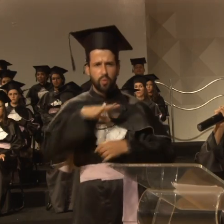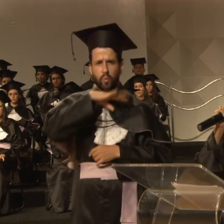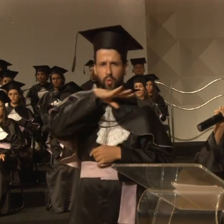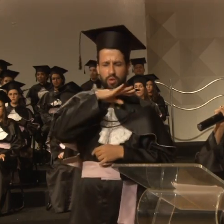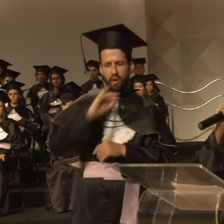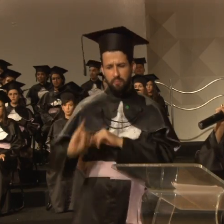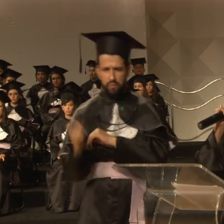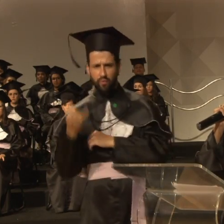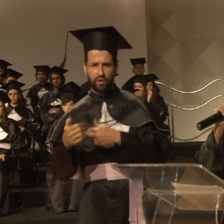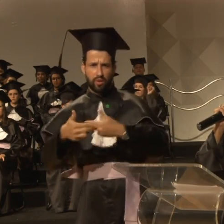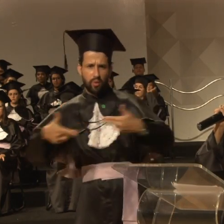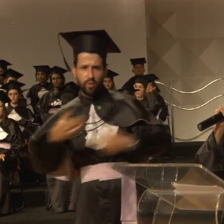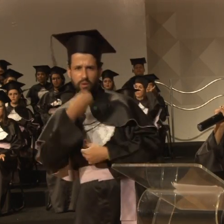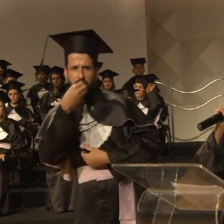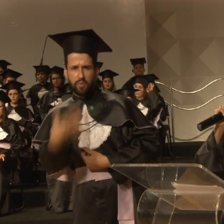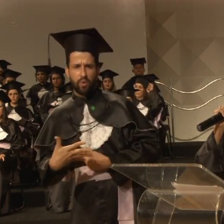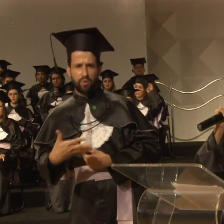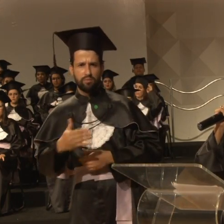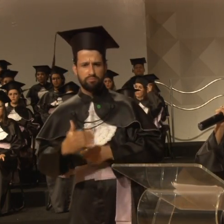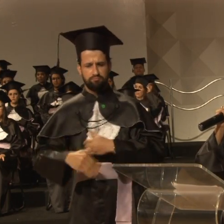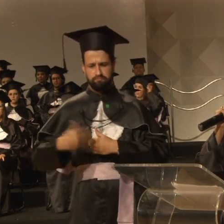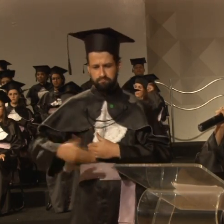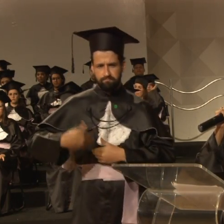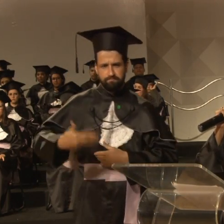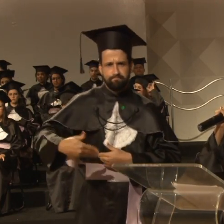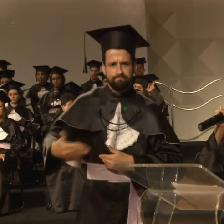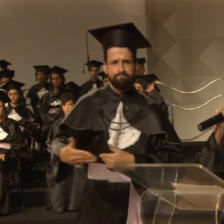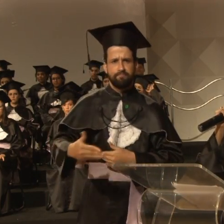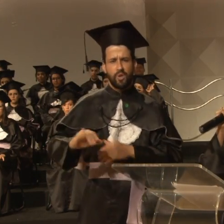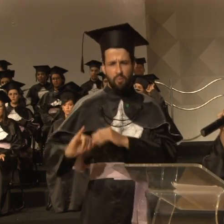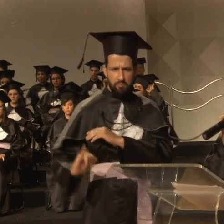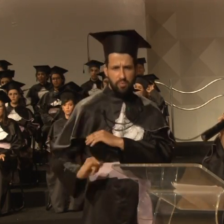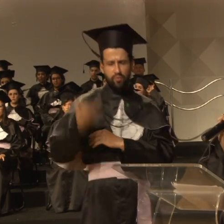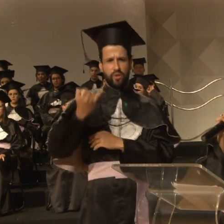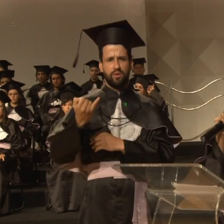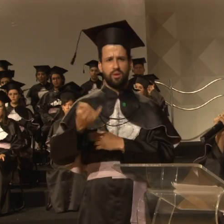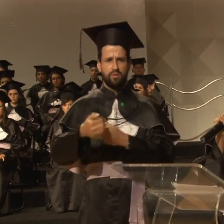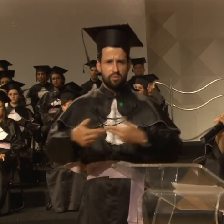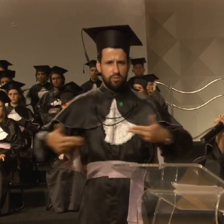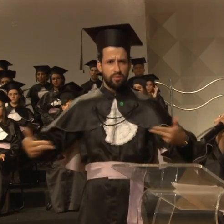coisas boas e me desafiar com as possibilidades que apareciam.